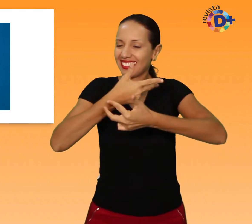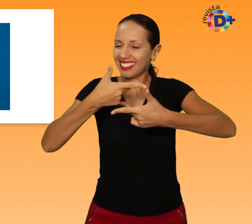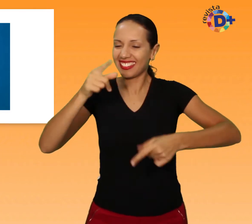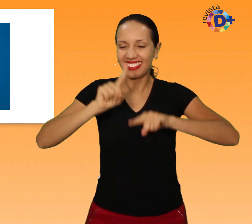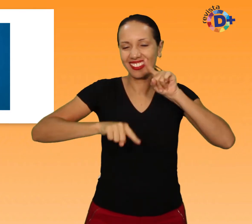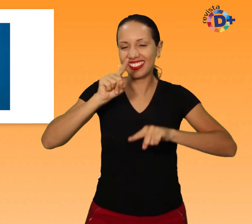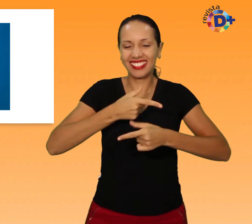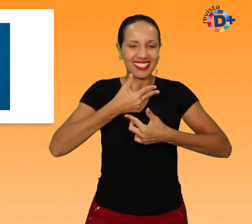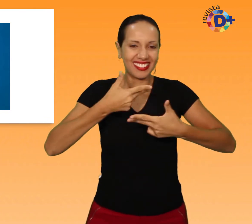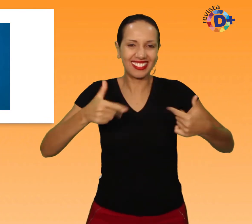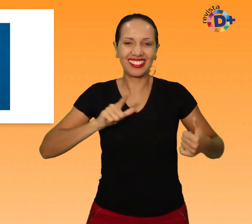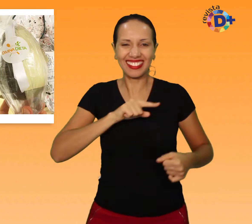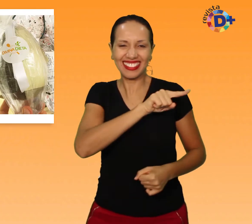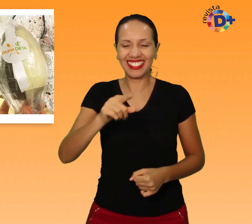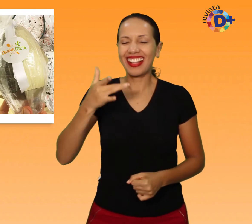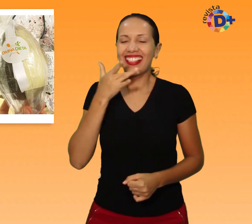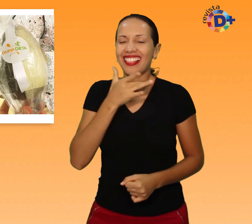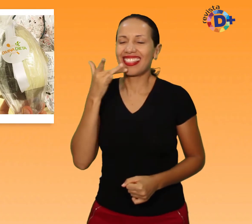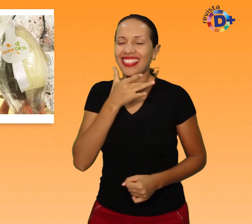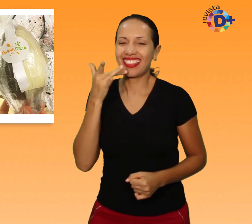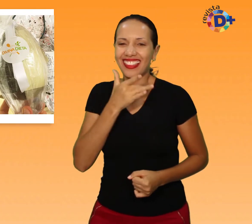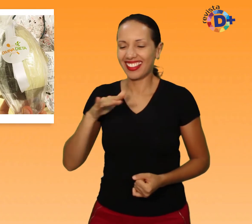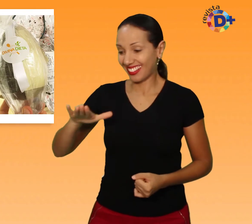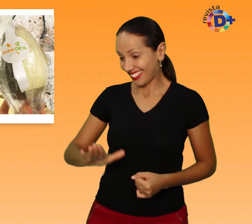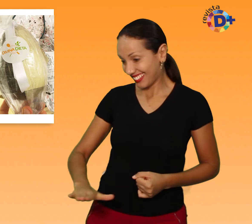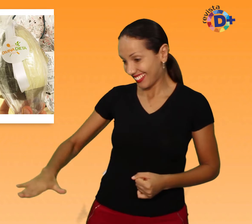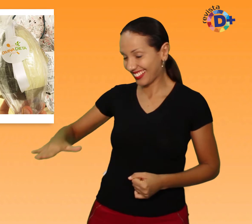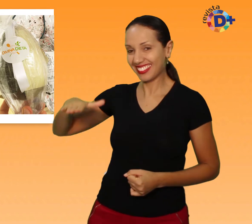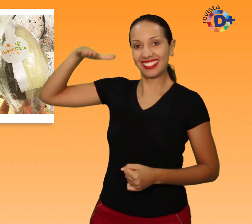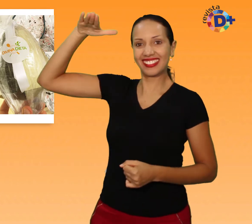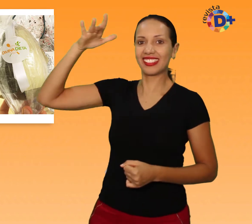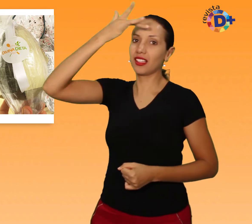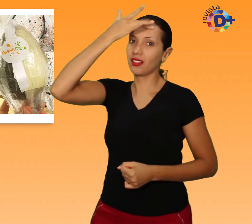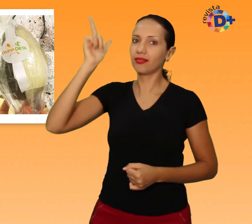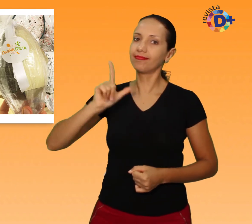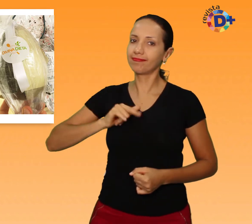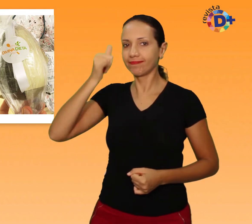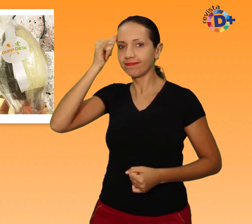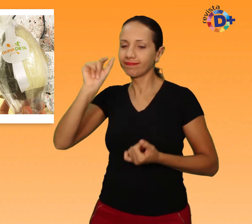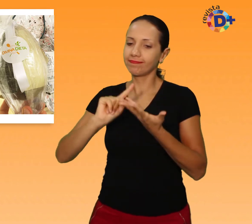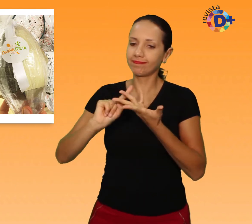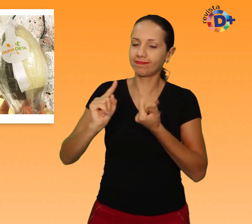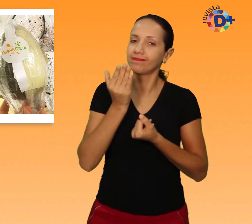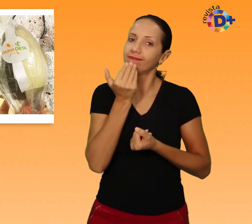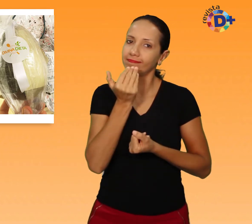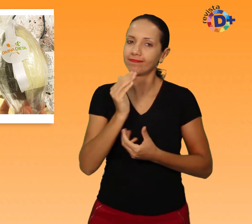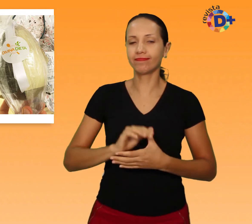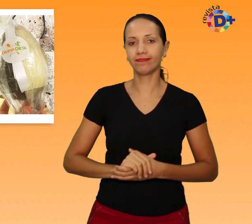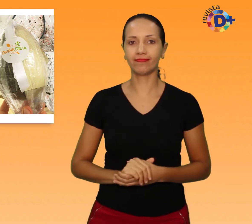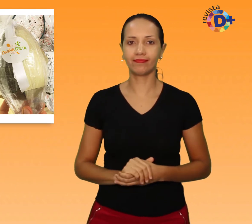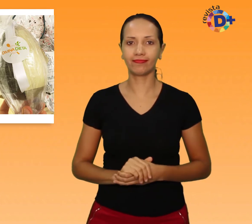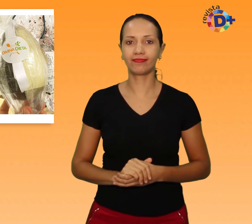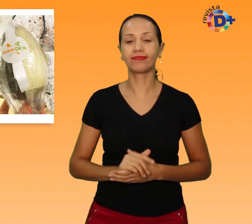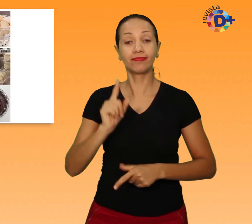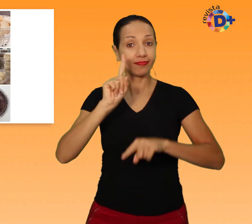deixar mais gostosa a páscoa de crianças e adultos com restrições alimentares os produtos